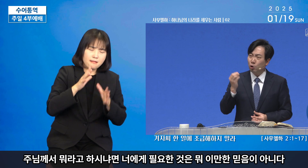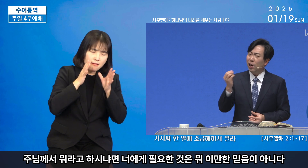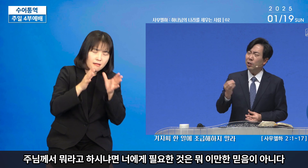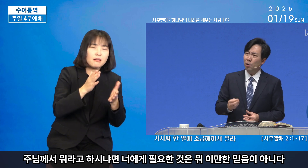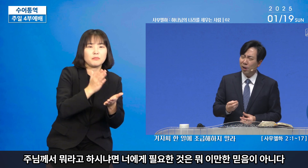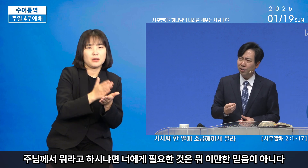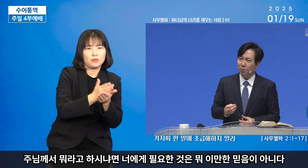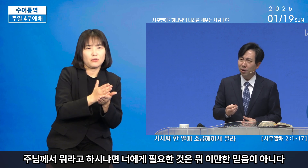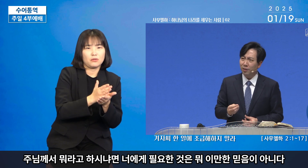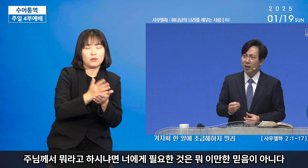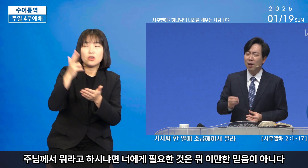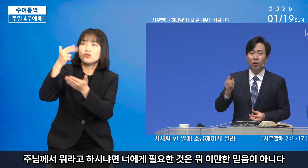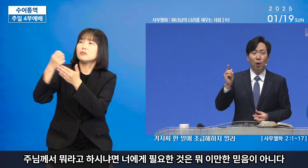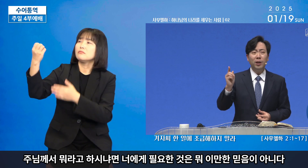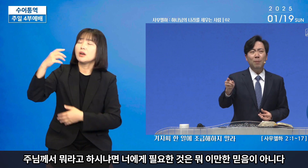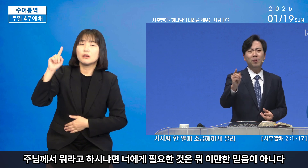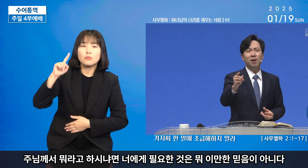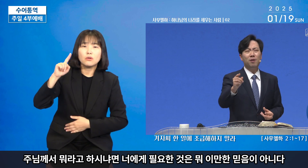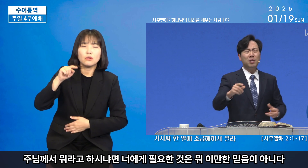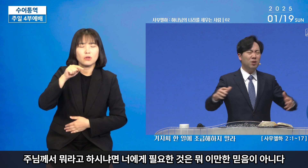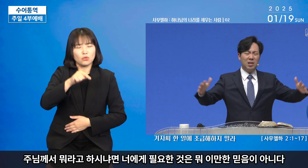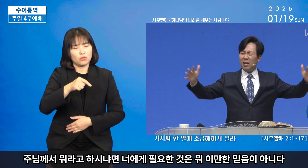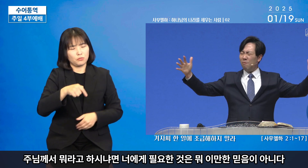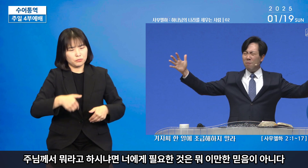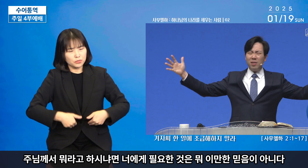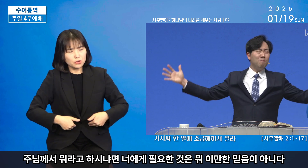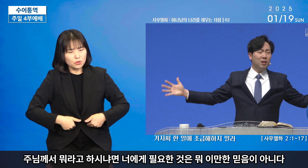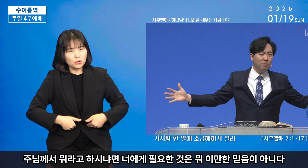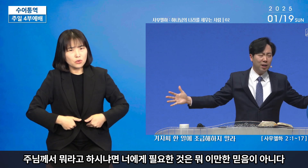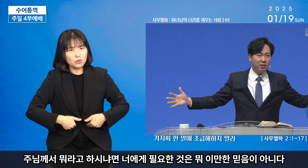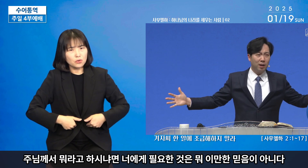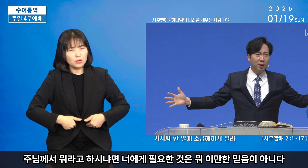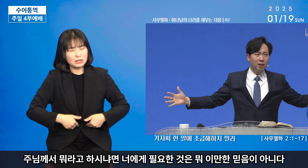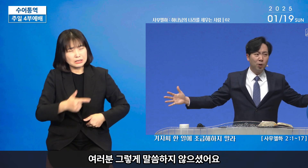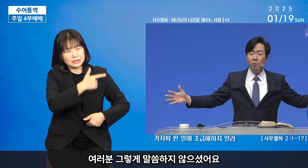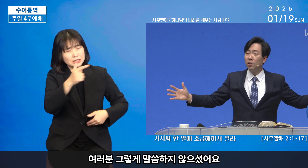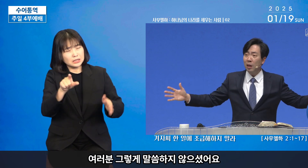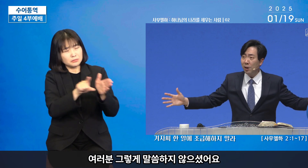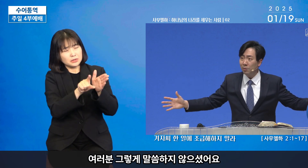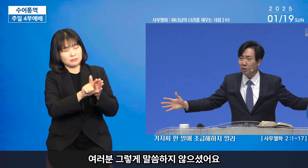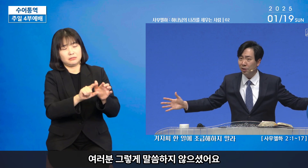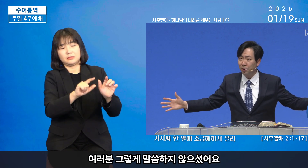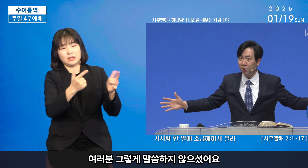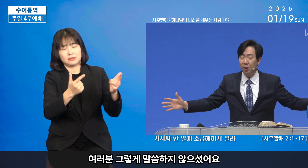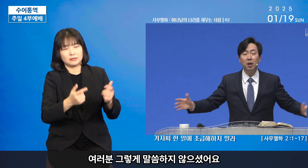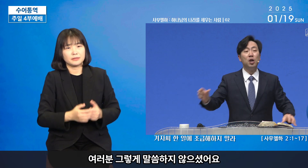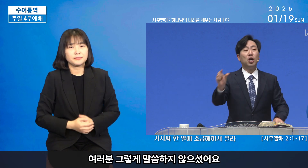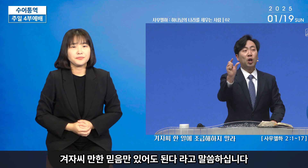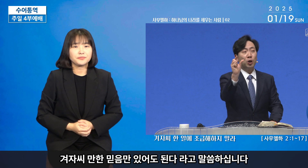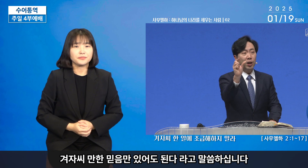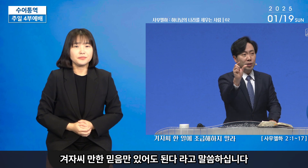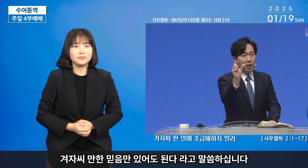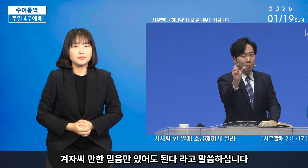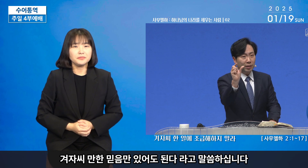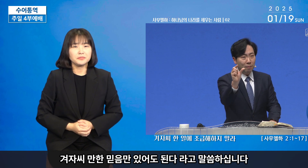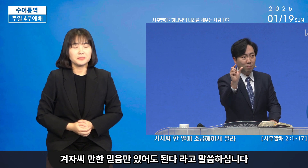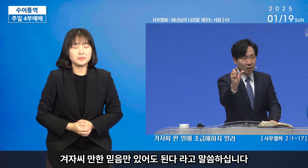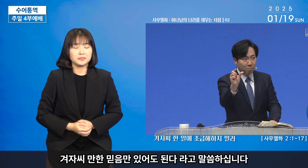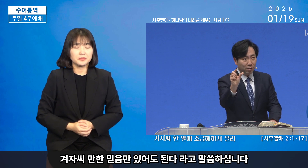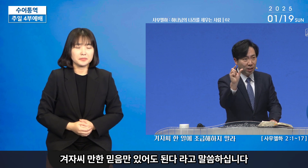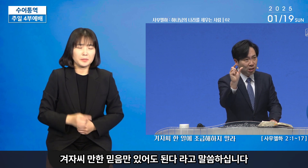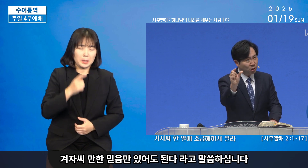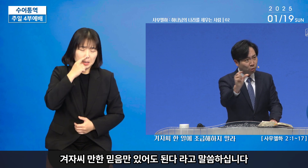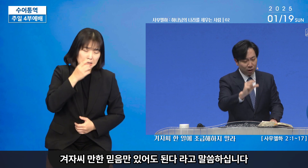마시고 주님께서 뭐라고 하시냐면 너에게 필요한 것은 뭐 이만한 믿음이 아니다. 여러분 그렇게 말씀하지 않으셨어요.